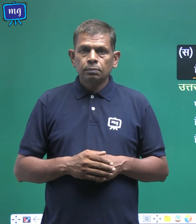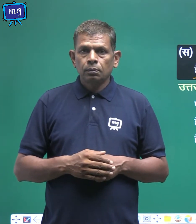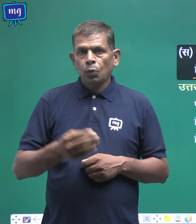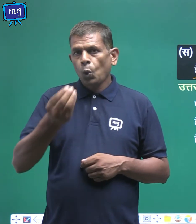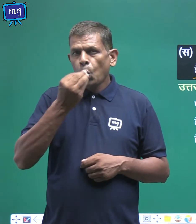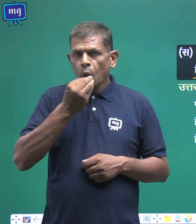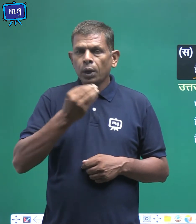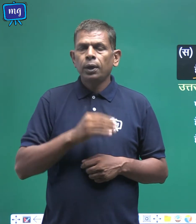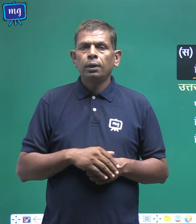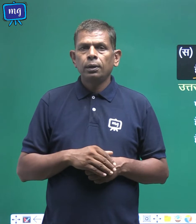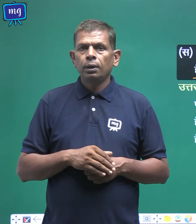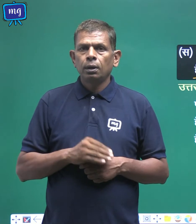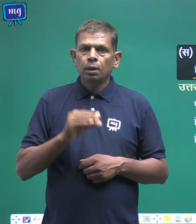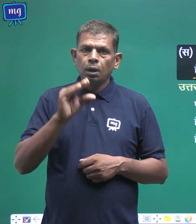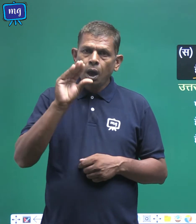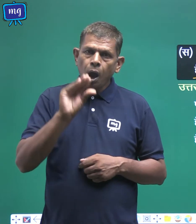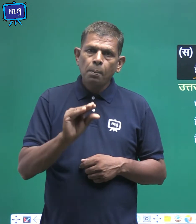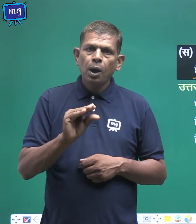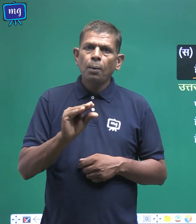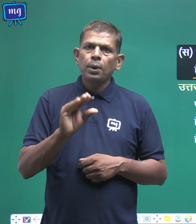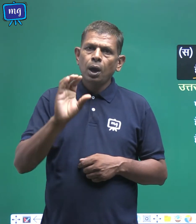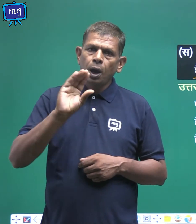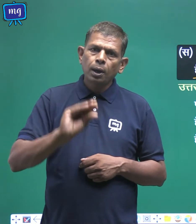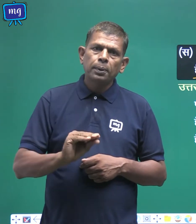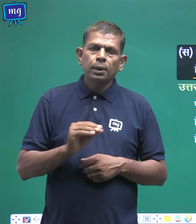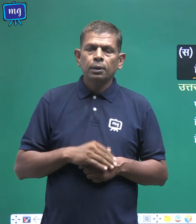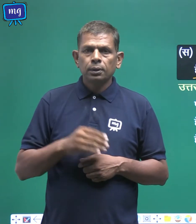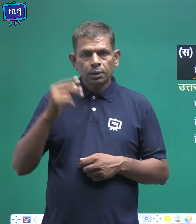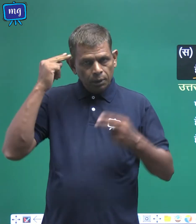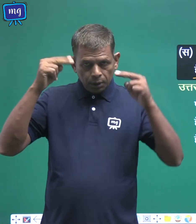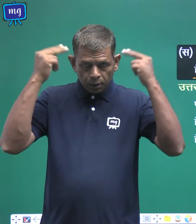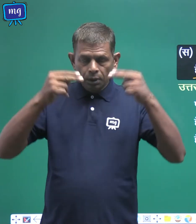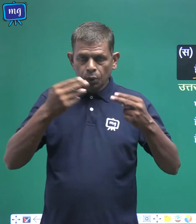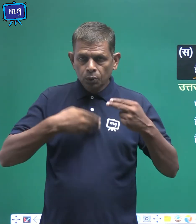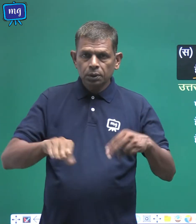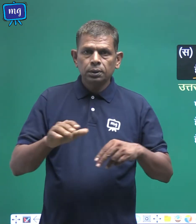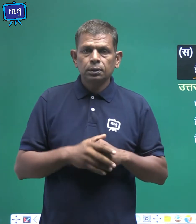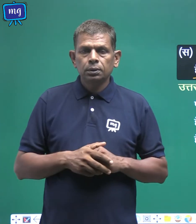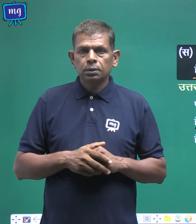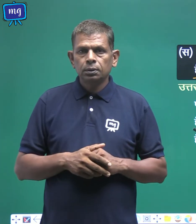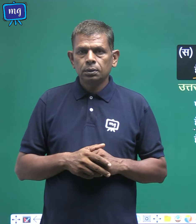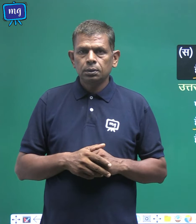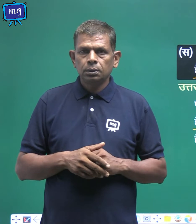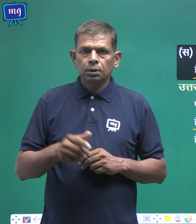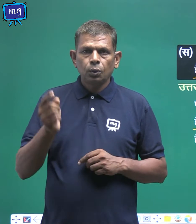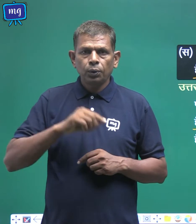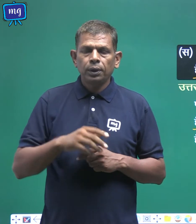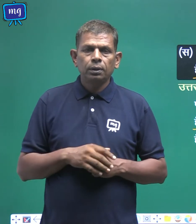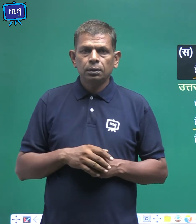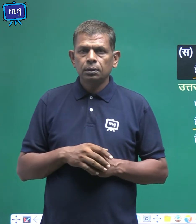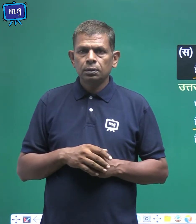पोषकों के अभाव के कारण होते हैं,